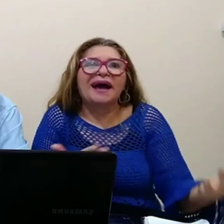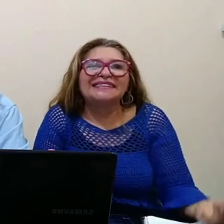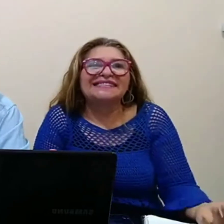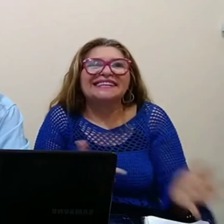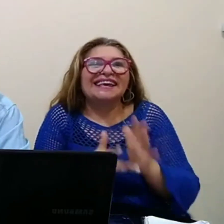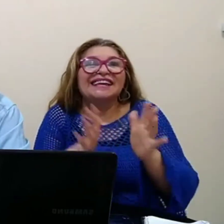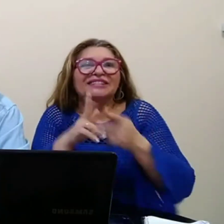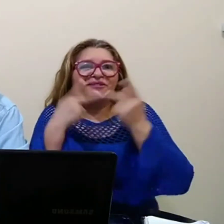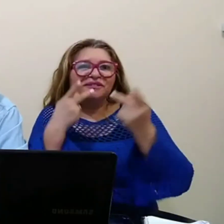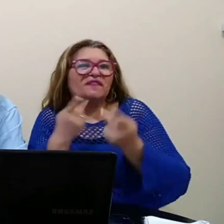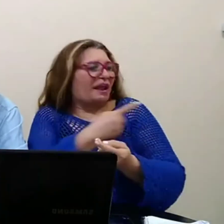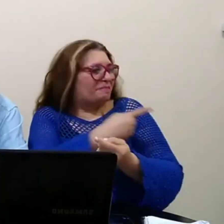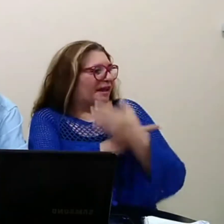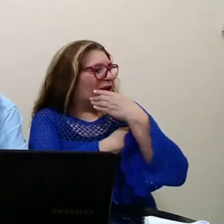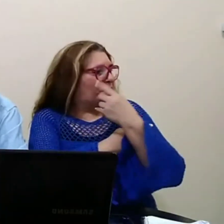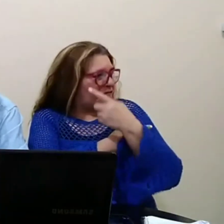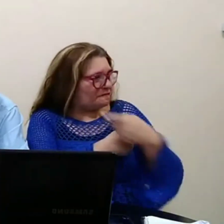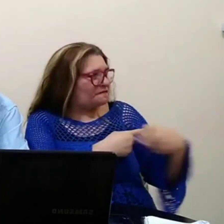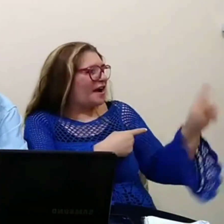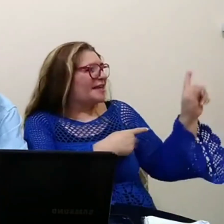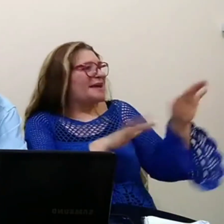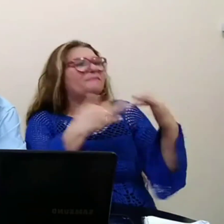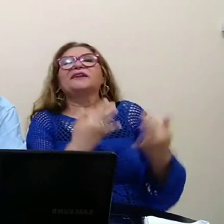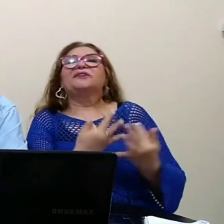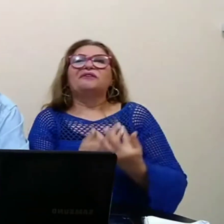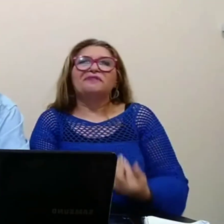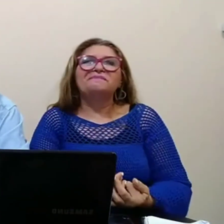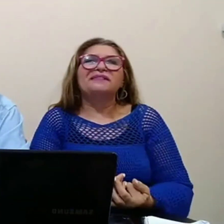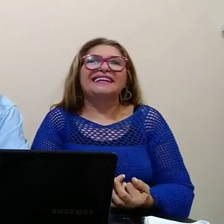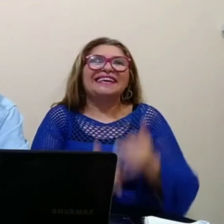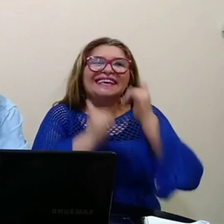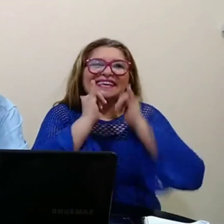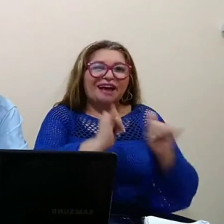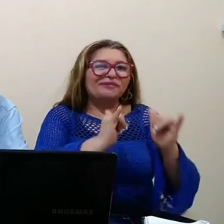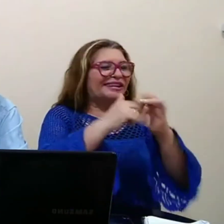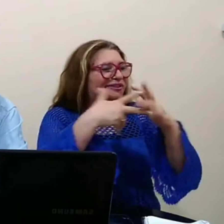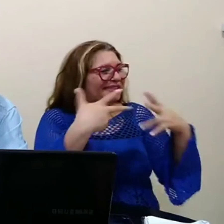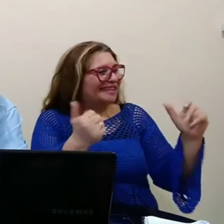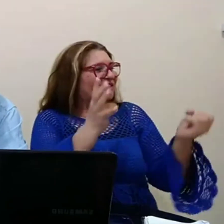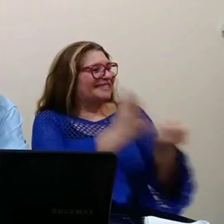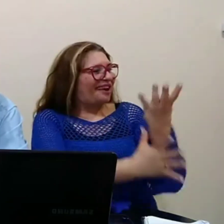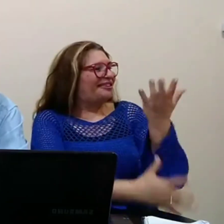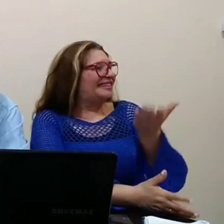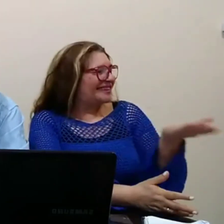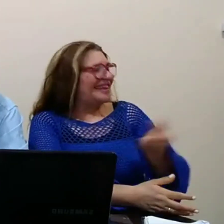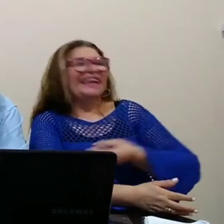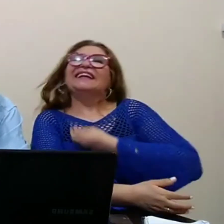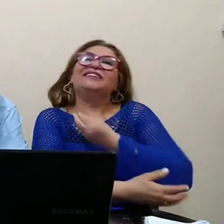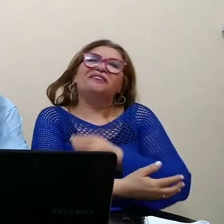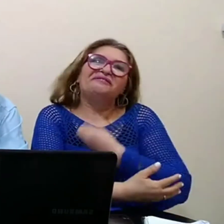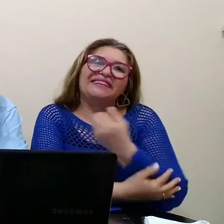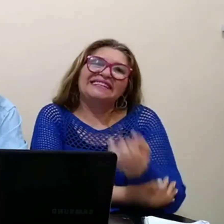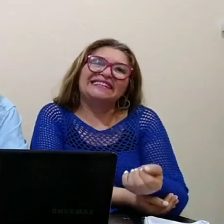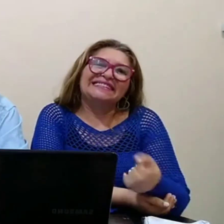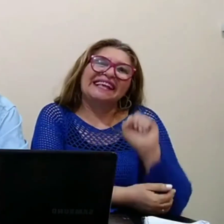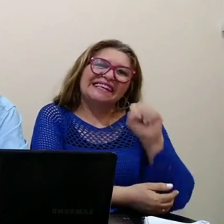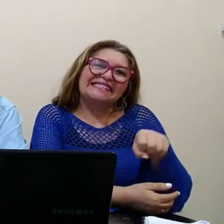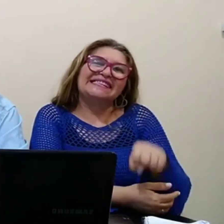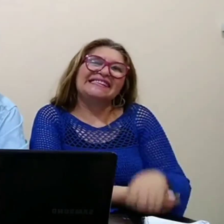para a tua casa, vai para os teus, e anuncia-lhes tudo o que o Senhor te fez e como